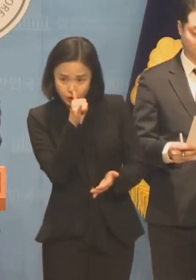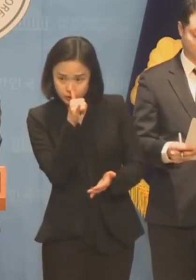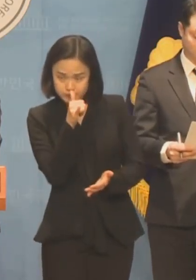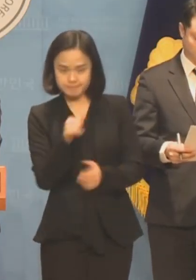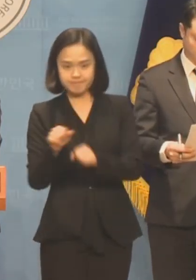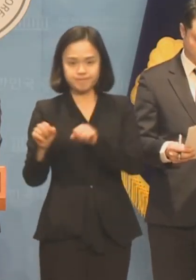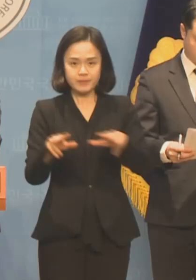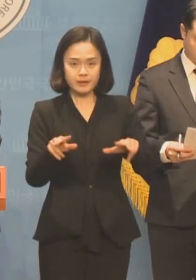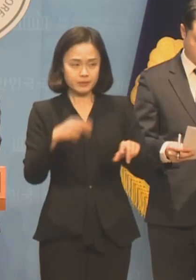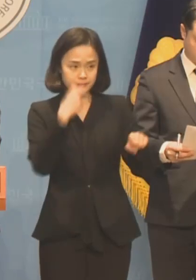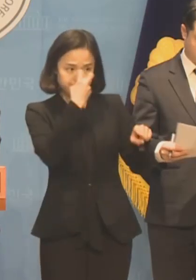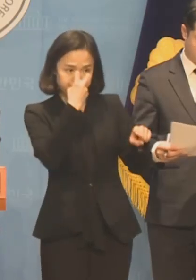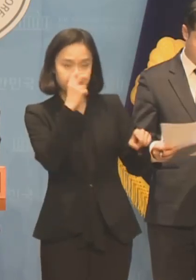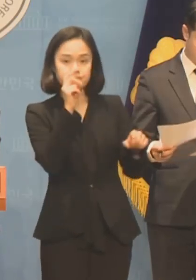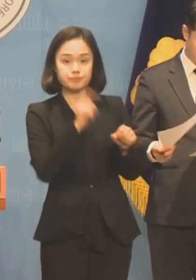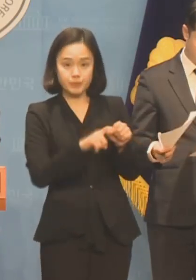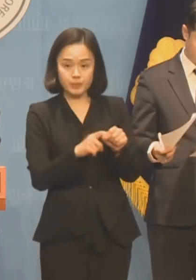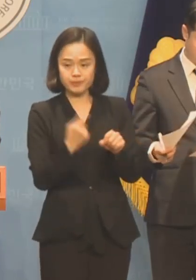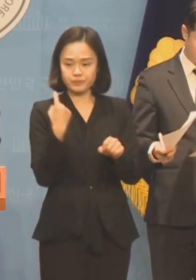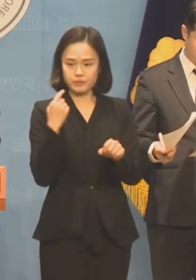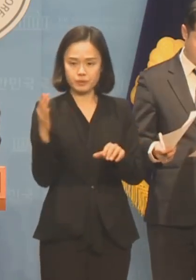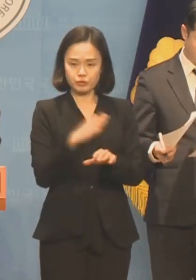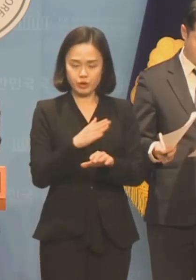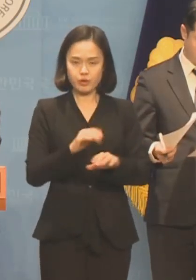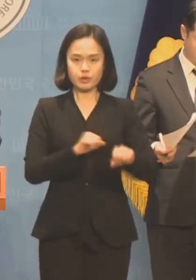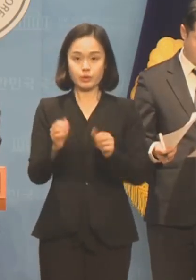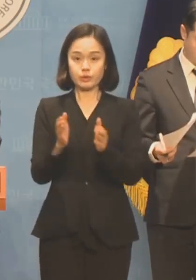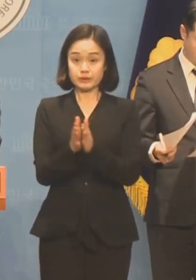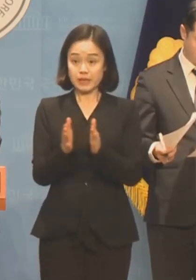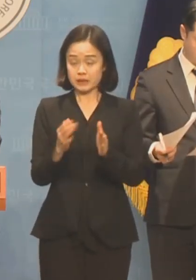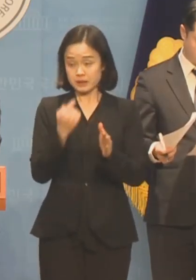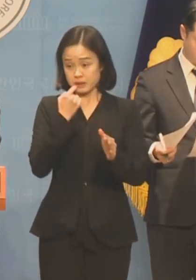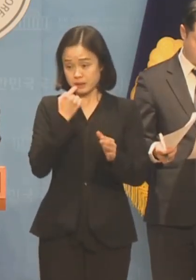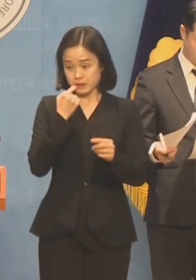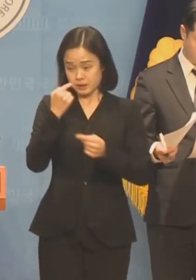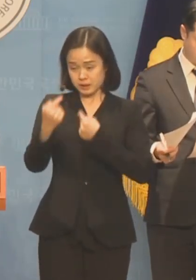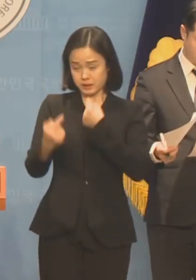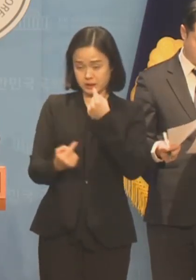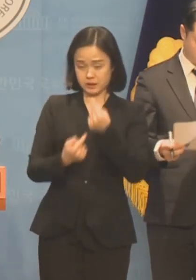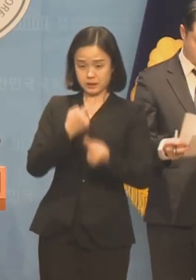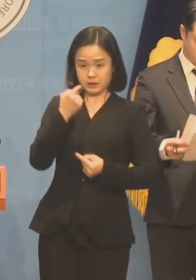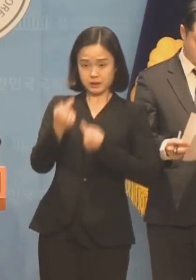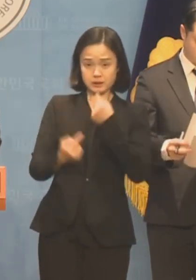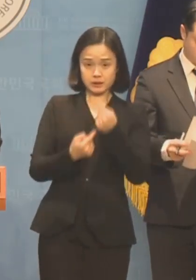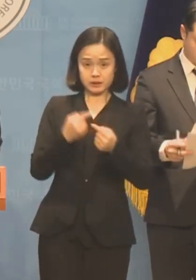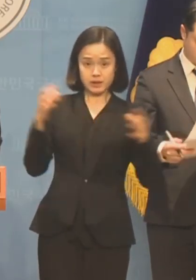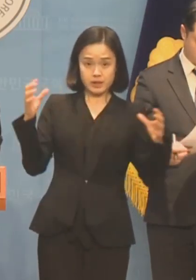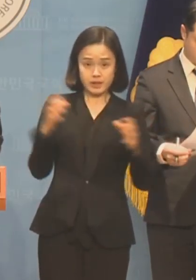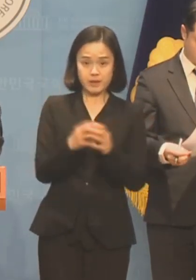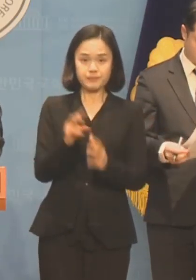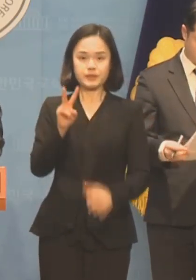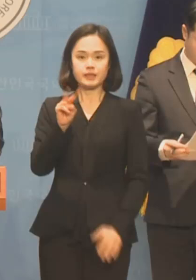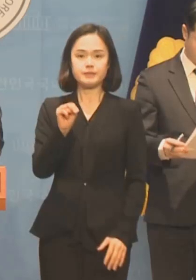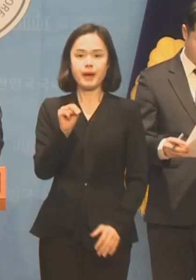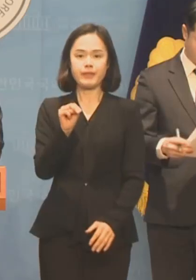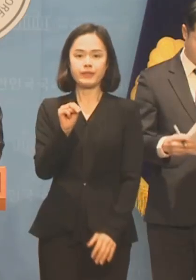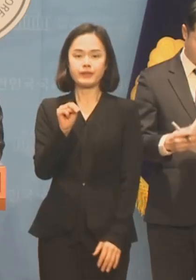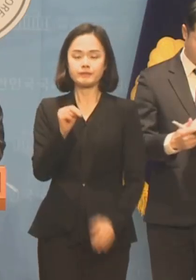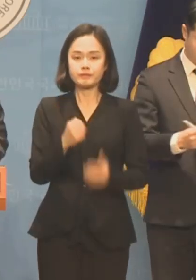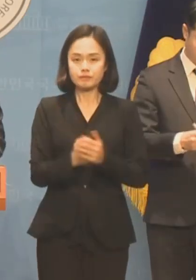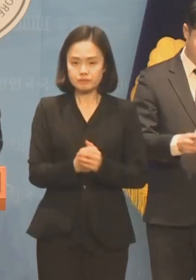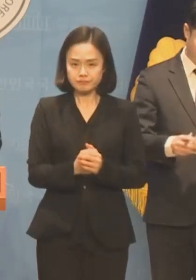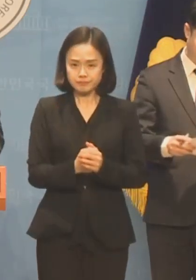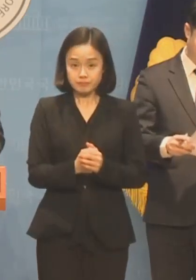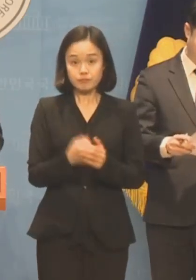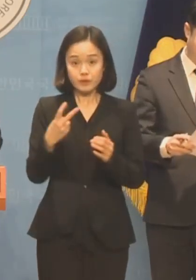어제 8일까지 약 2만 건의 제보가 접수되었으며 누적 방문자는 11만 명에